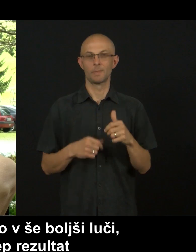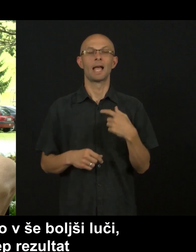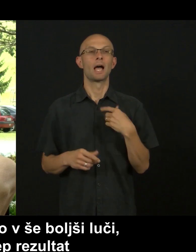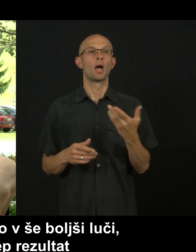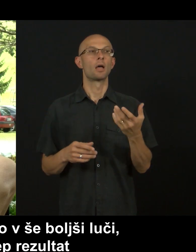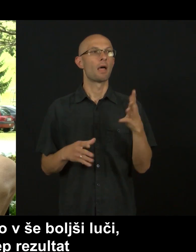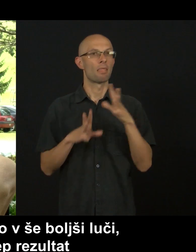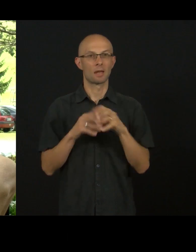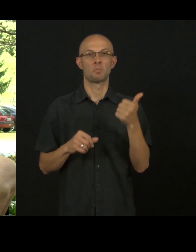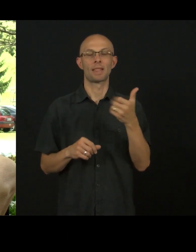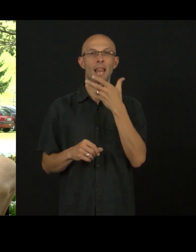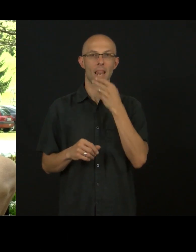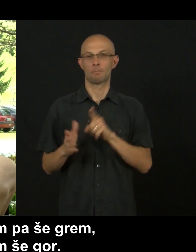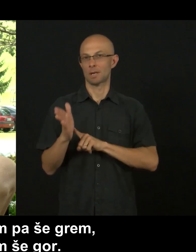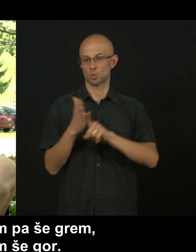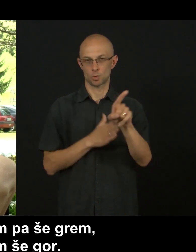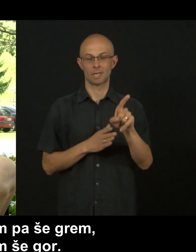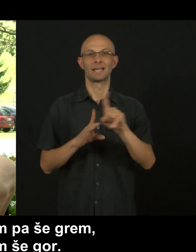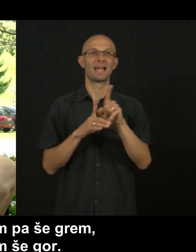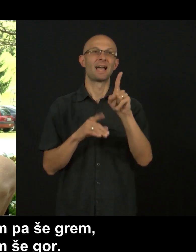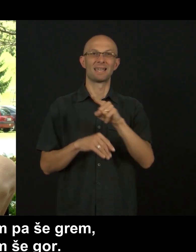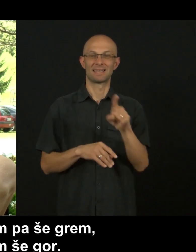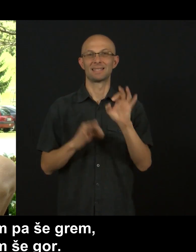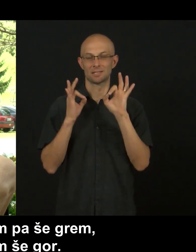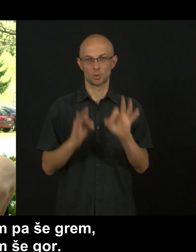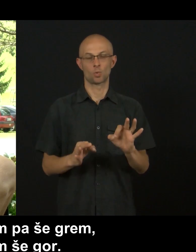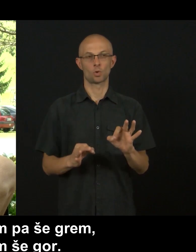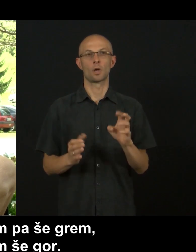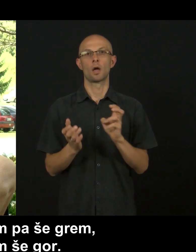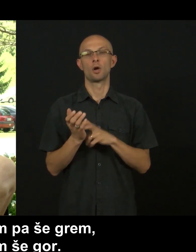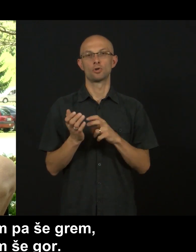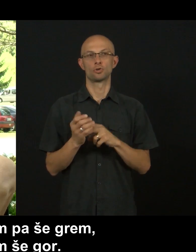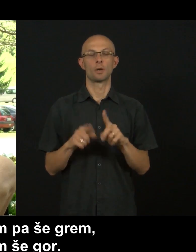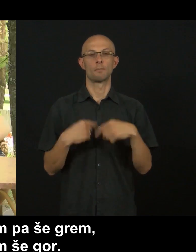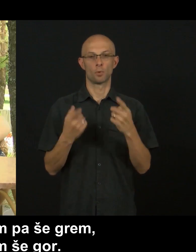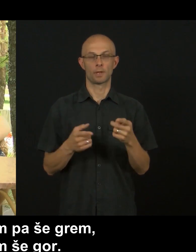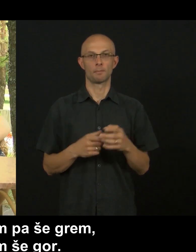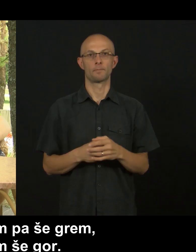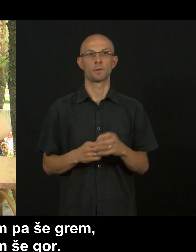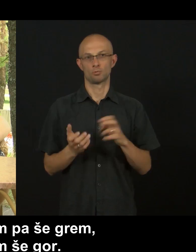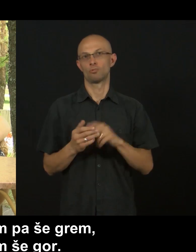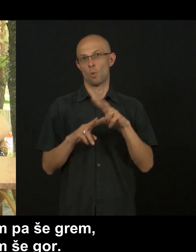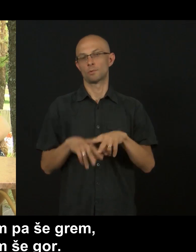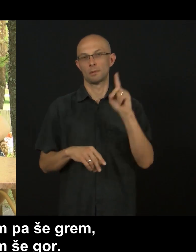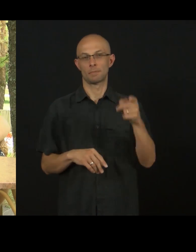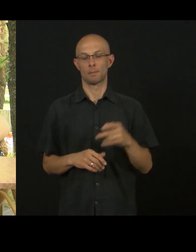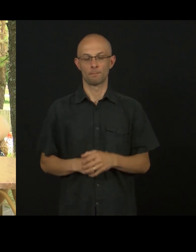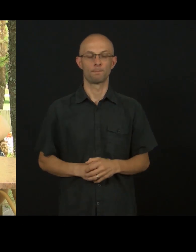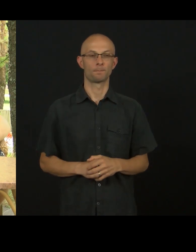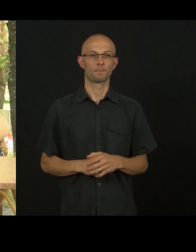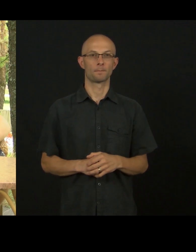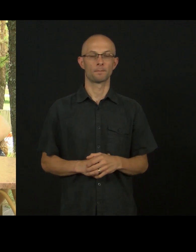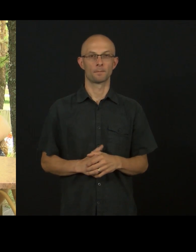en lep rezultat in sigurno, da potem sem še grem, ko bi rekel, sem še gore.